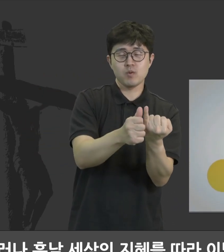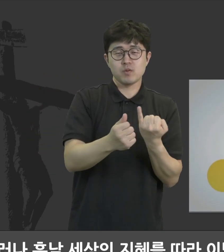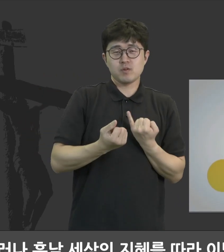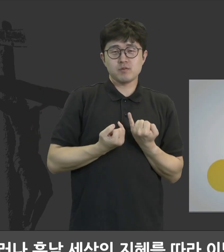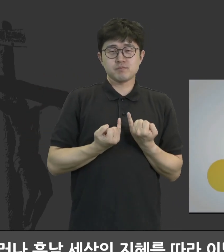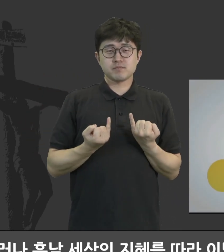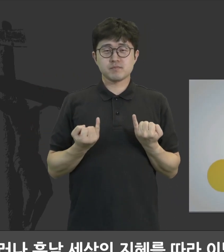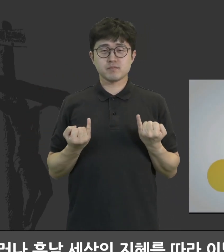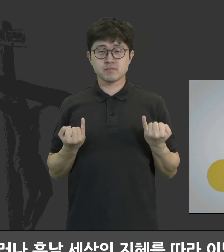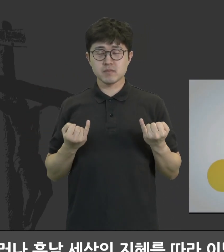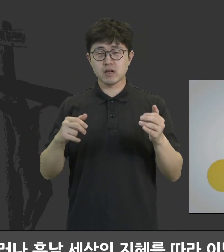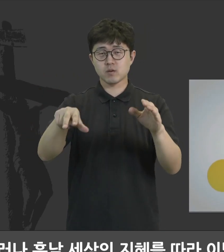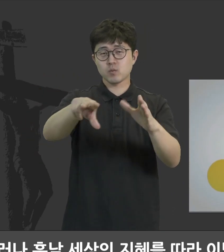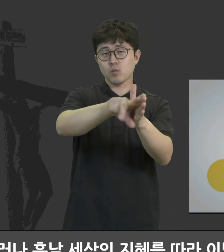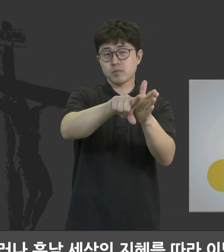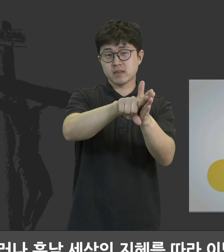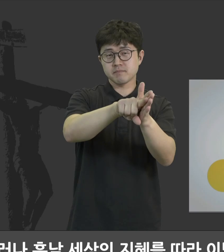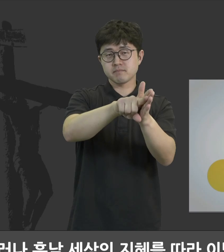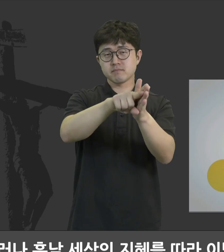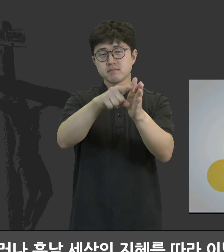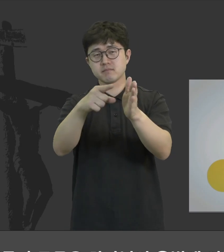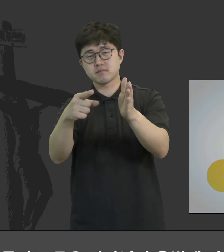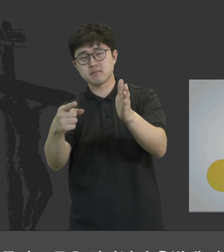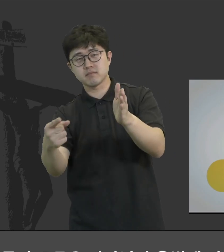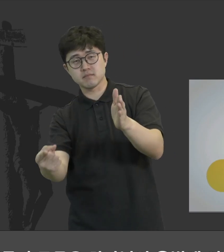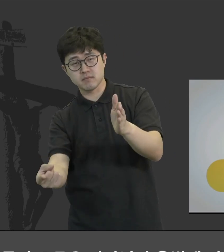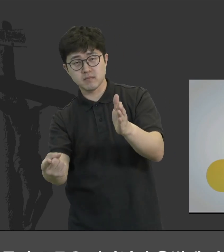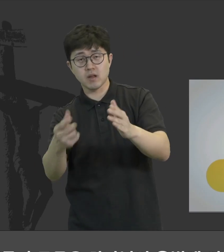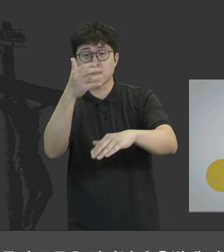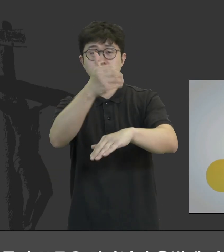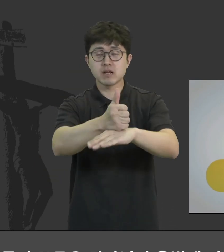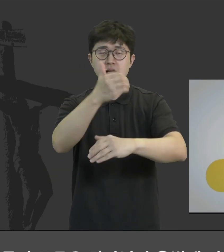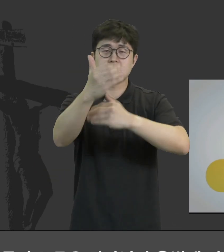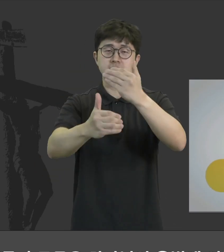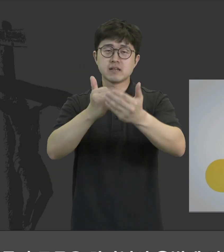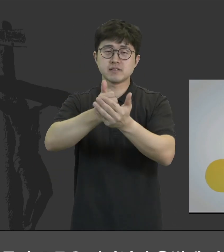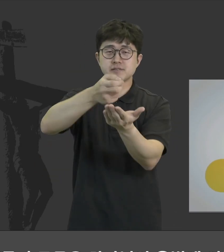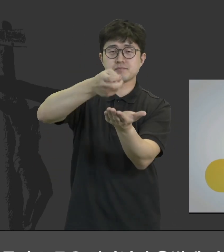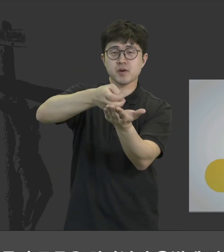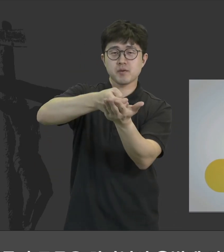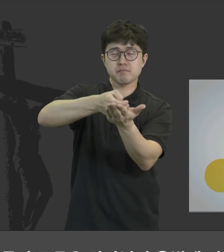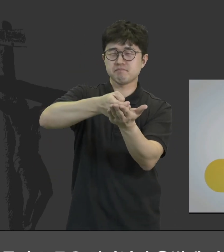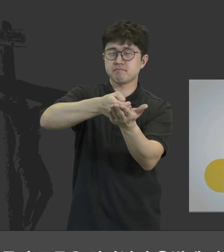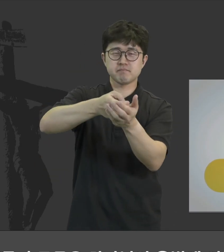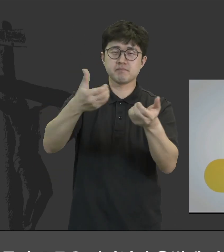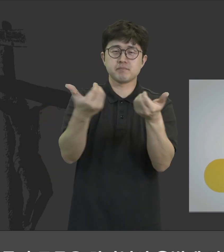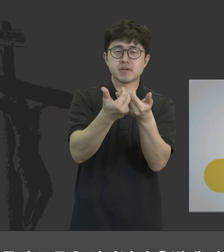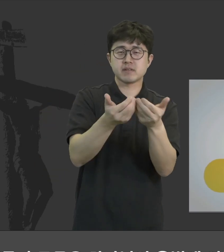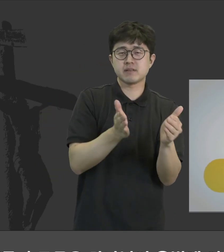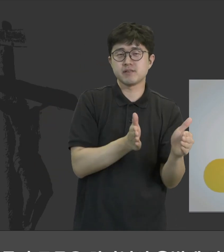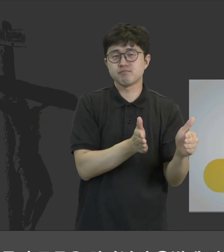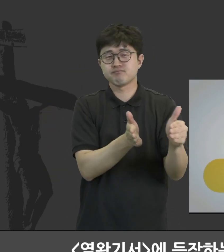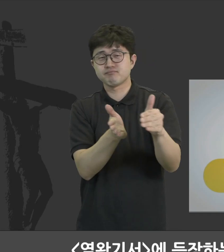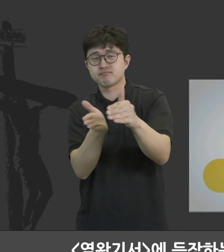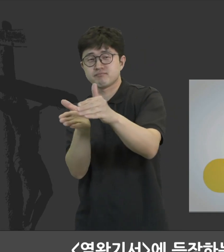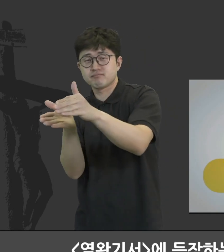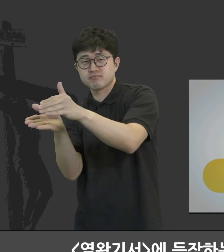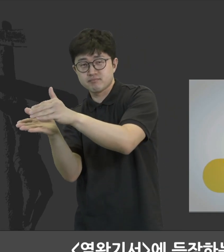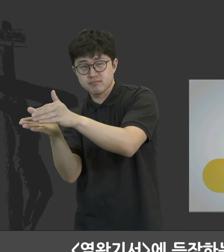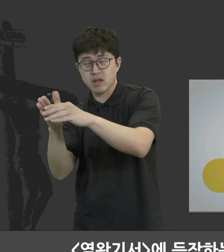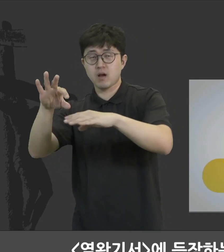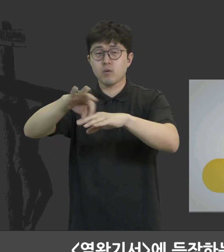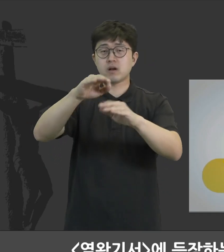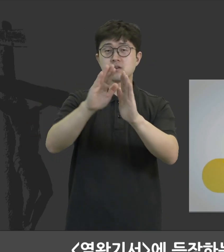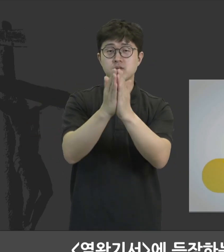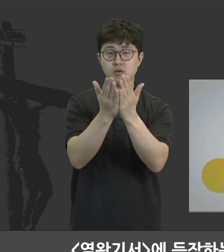결혼하는 배교의 길을 걷게 됩니다. 결국 솔로몬은 하나님의 율법에 어긋나는 길로 나아가며